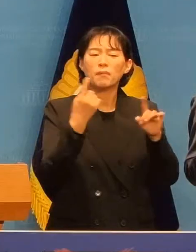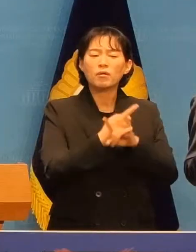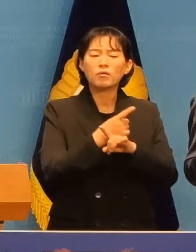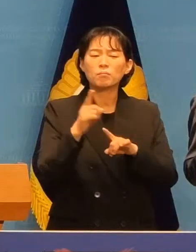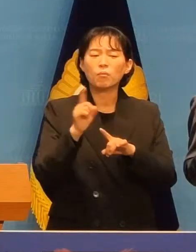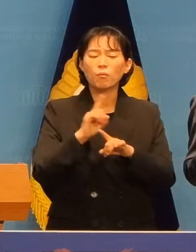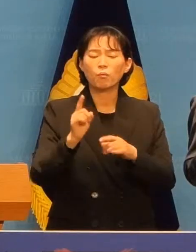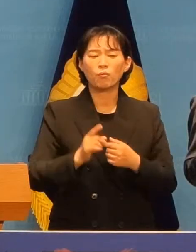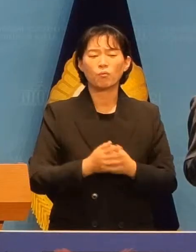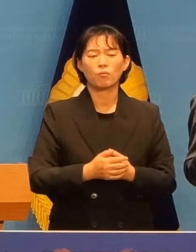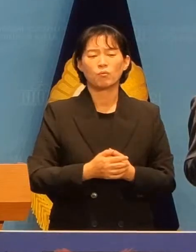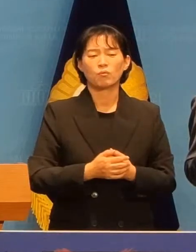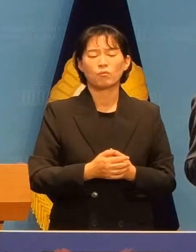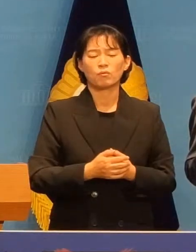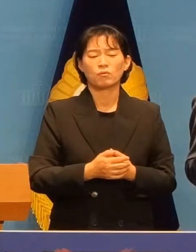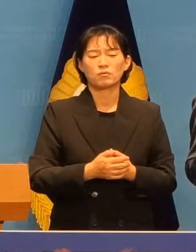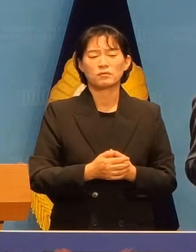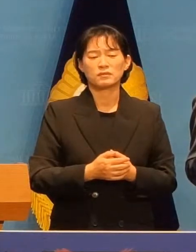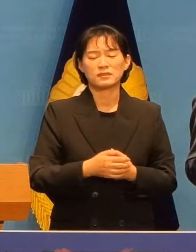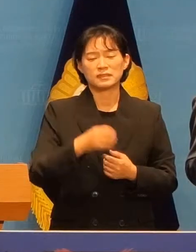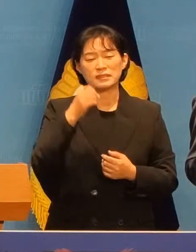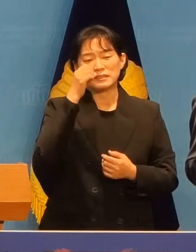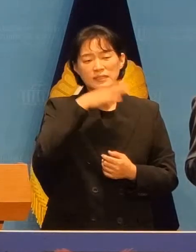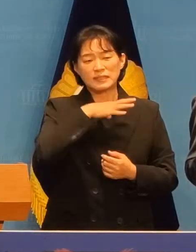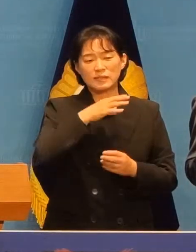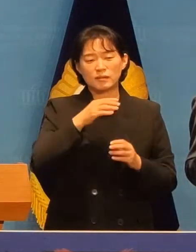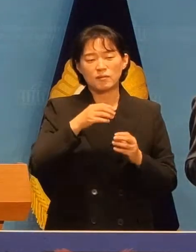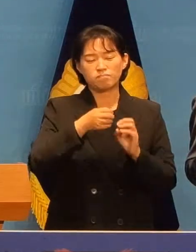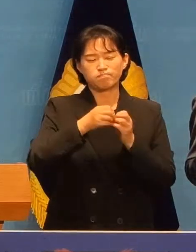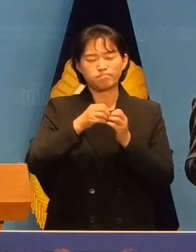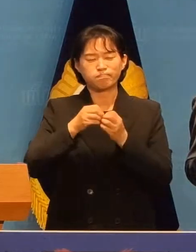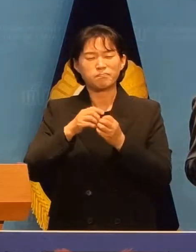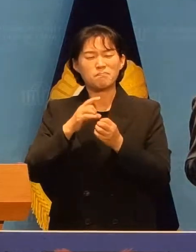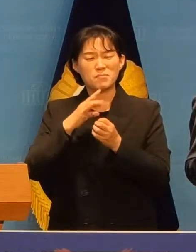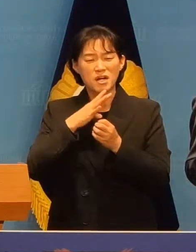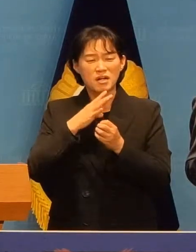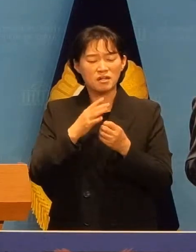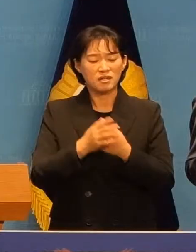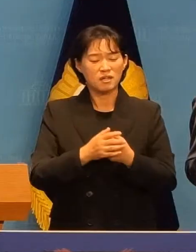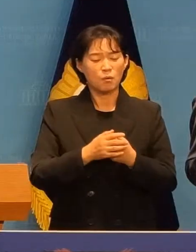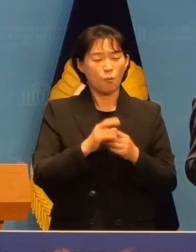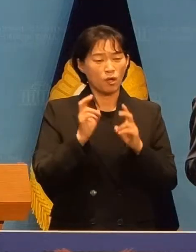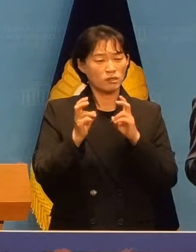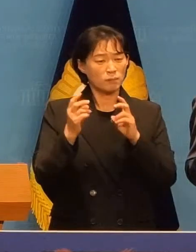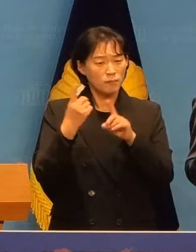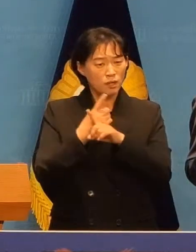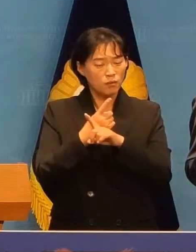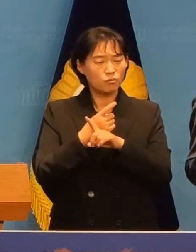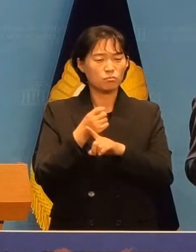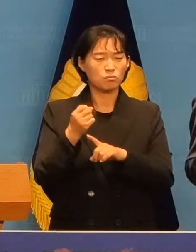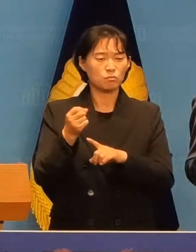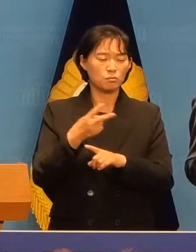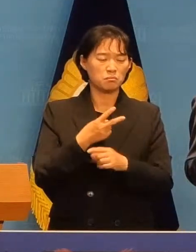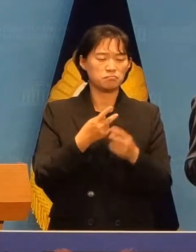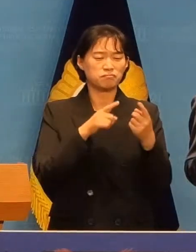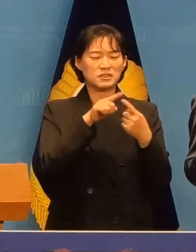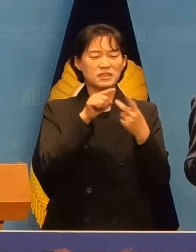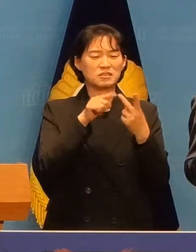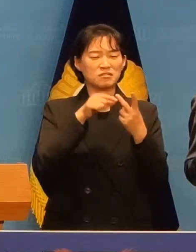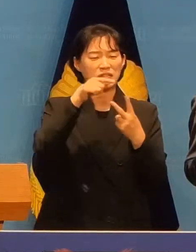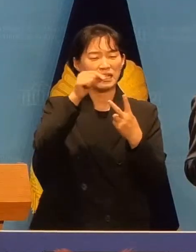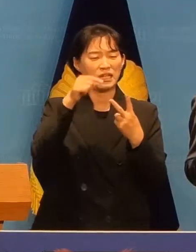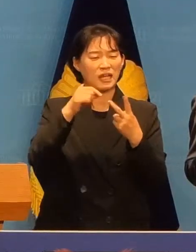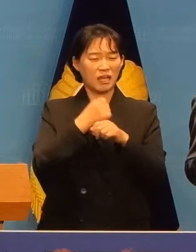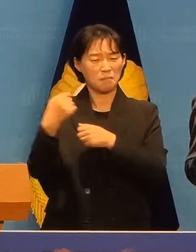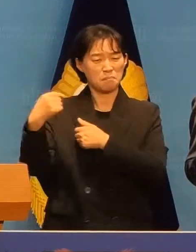채용으로 정규직 전환에 대한 꼼수입니다. 그러면서 업체 변경과 해지를 이야기하면서 양자택일로 몰아가고 있습니다.